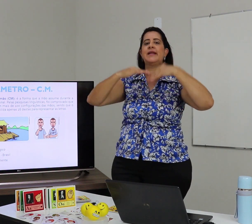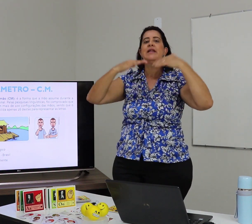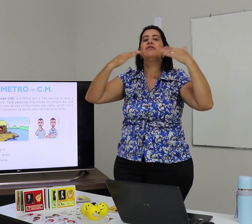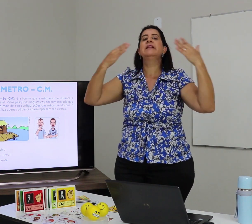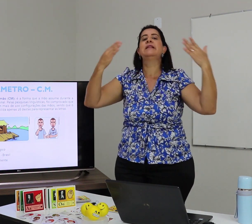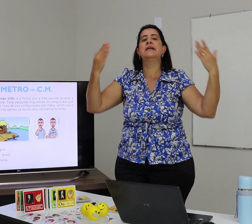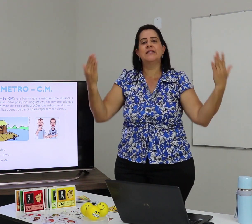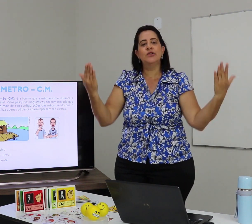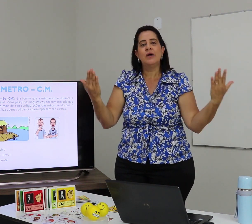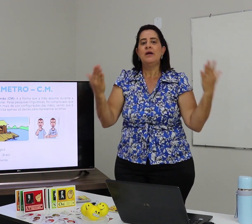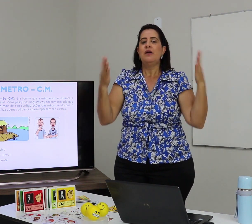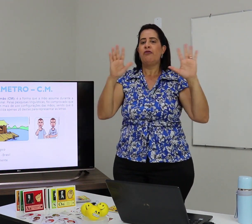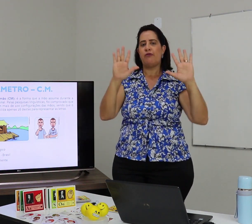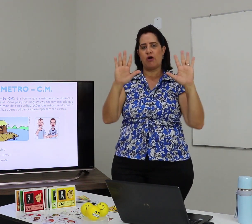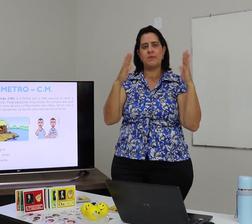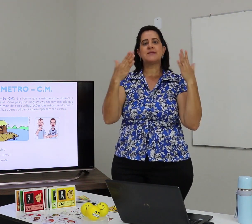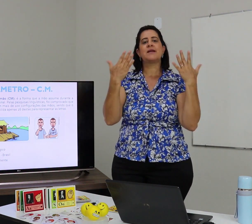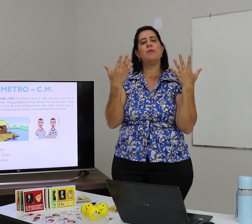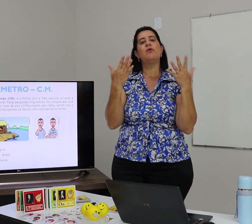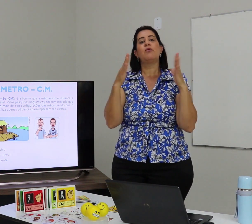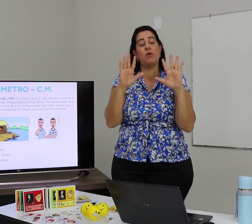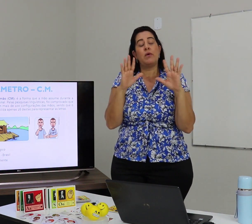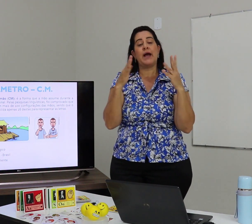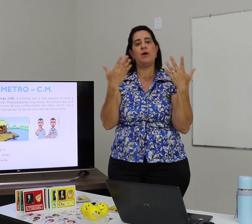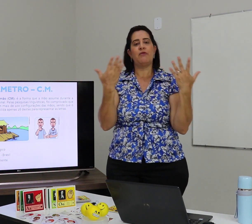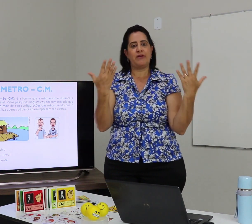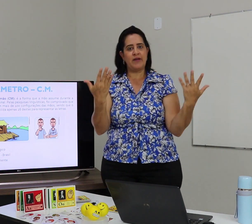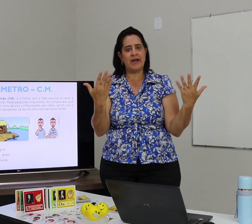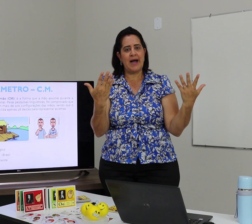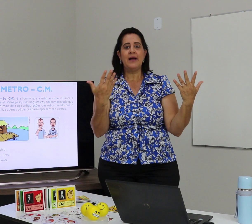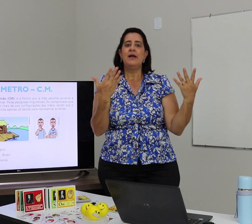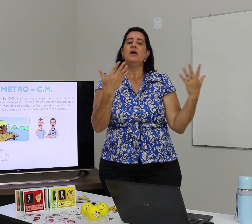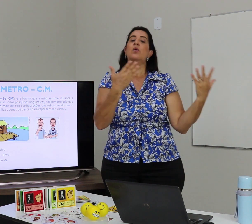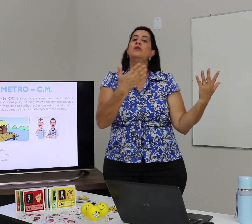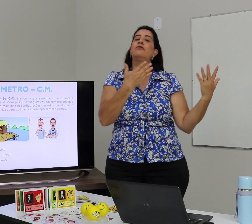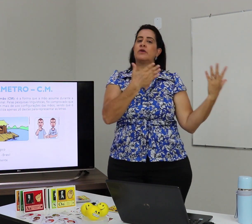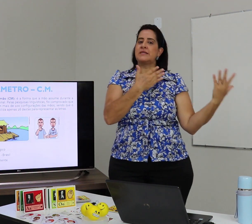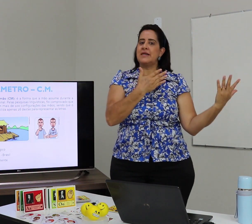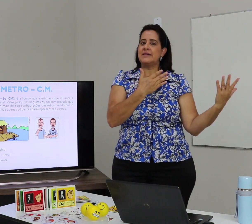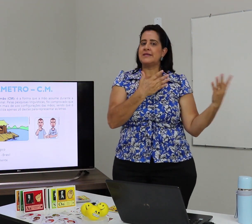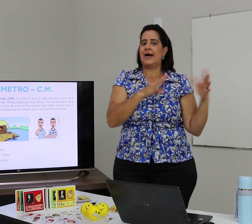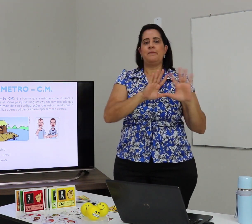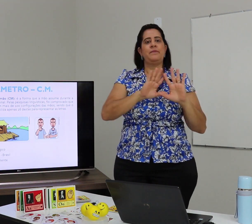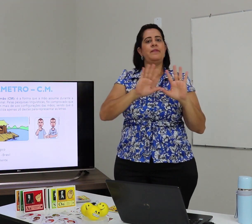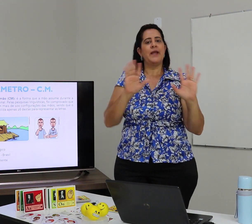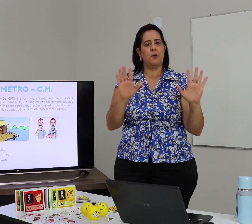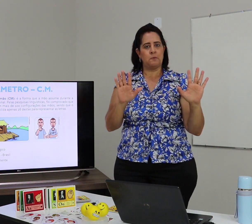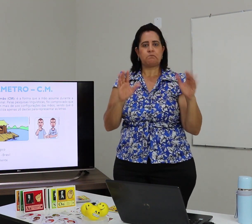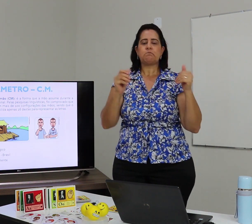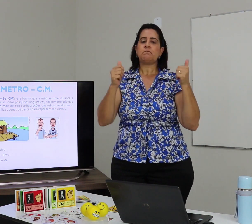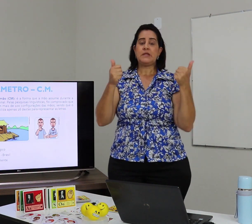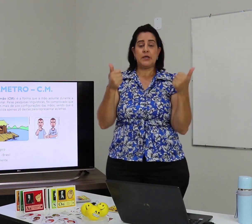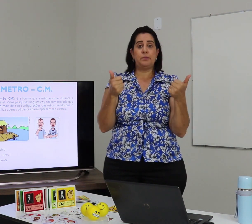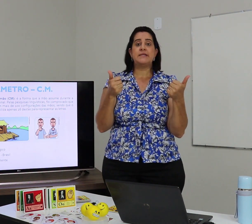sair inventando formas com que a mão vai ficar quando for sinalizar. Não, eu